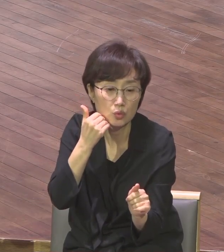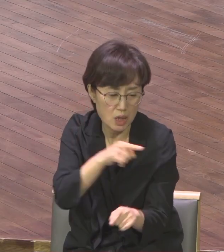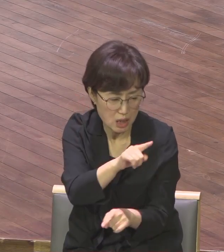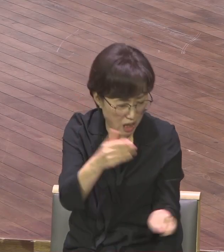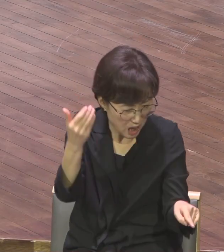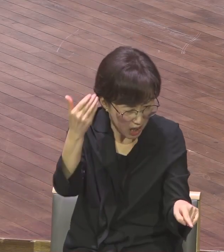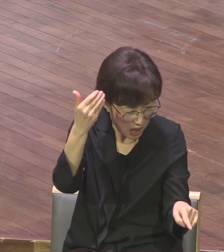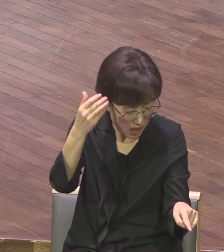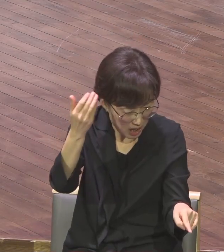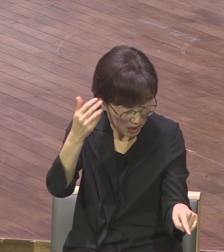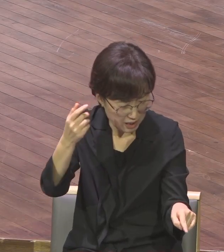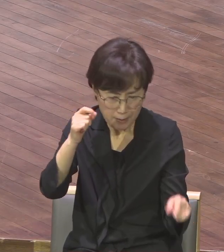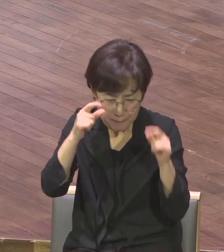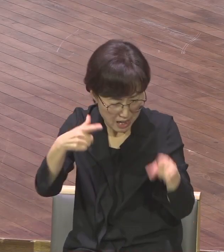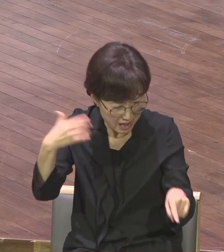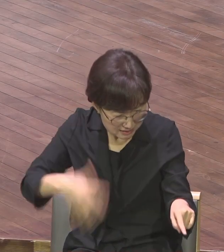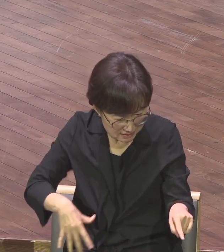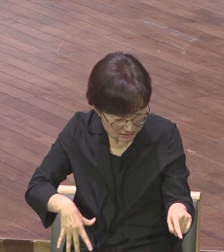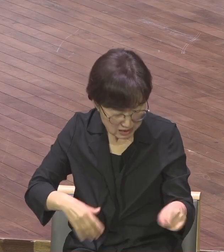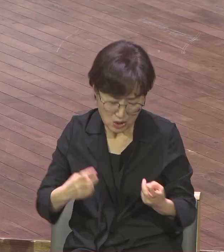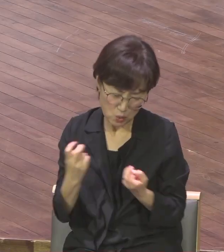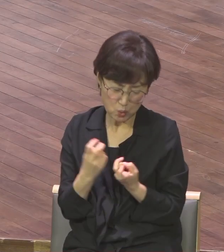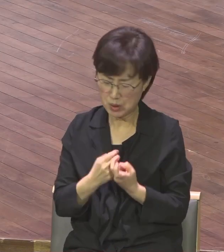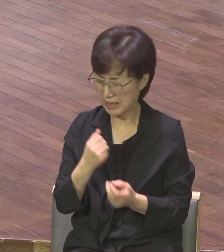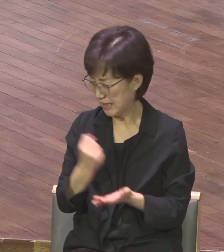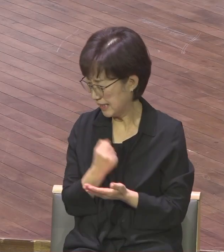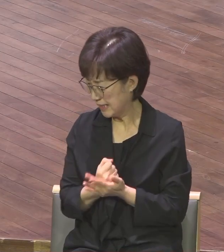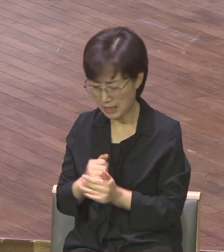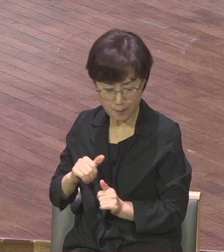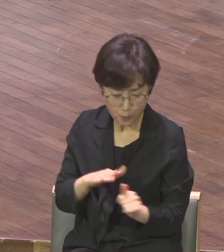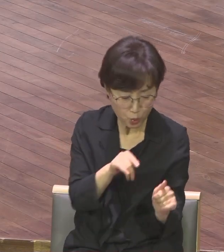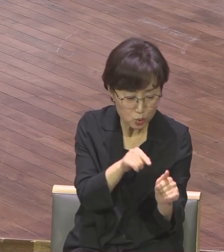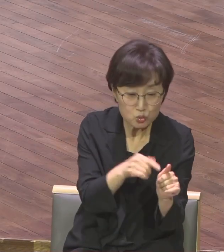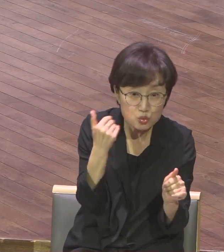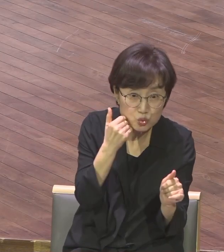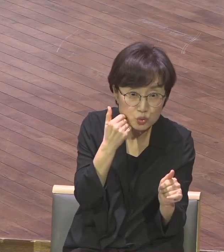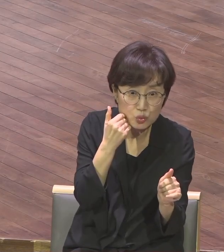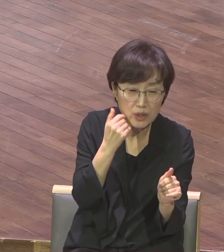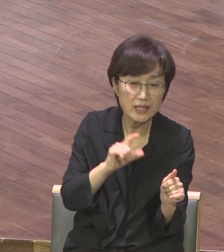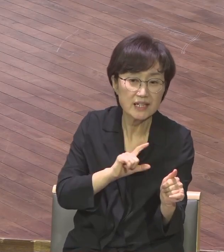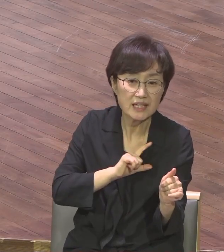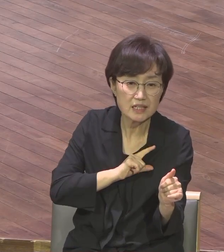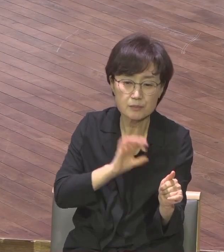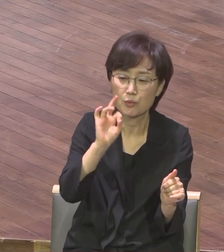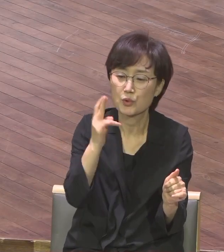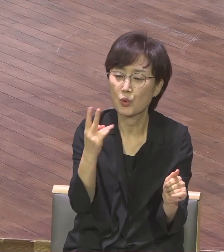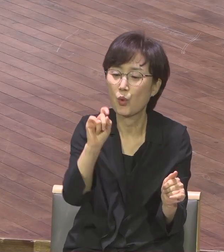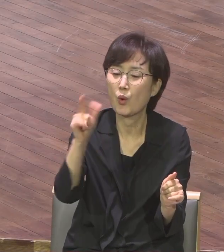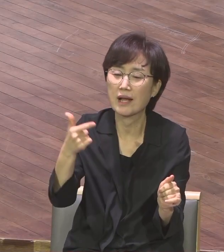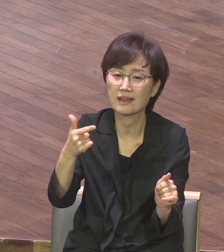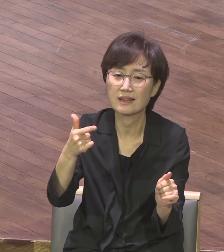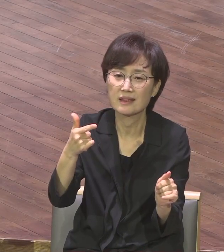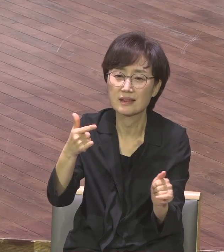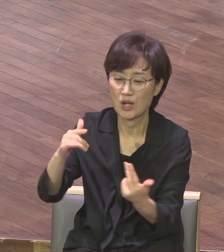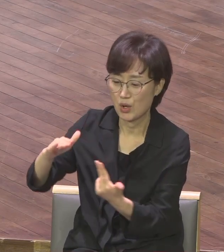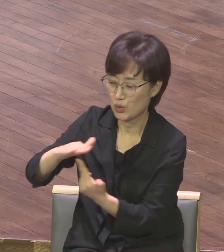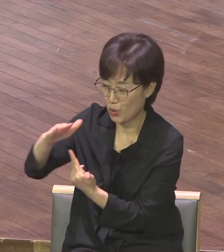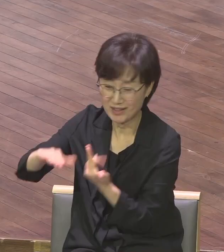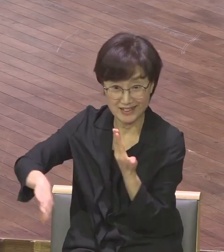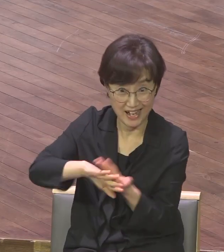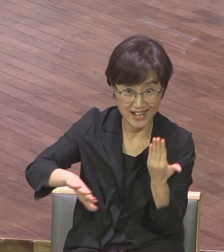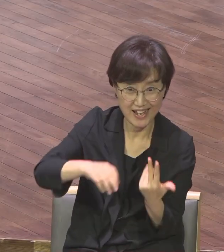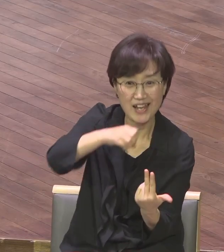깨달으니까 그 사람이 오늘 본문에 나오는 요한이에요. 이 요한은 요한복음을 기록한 요한이